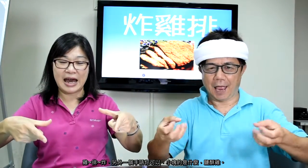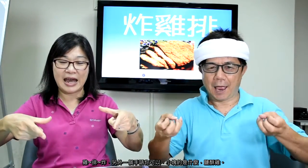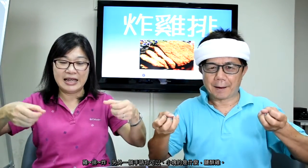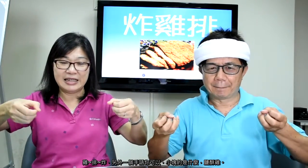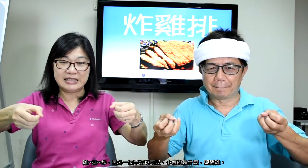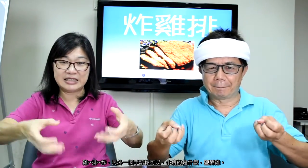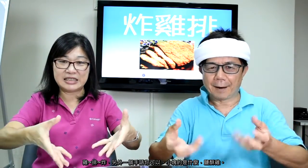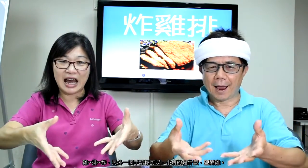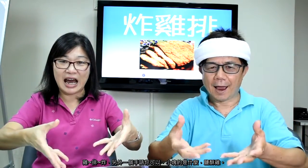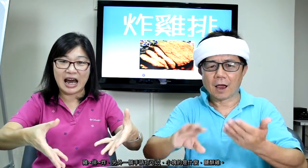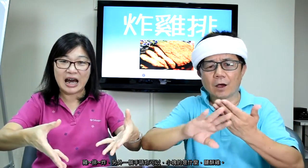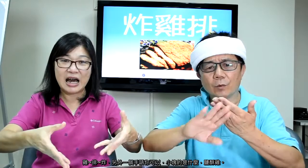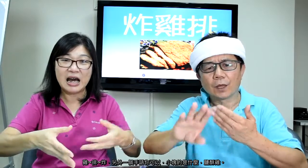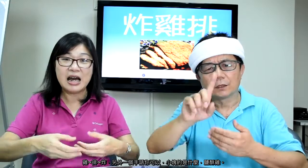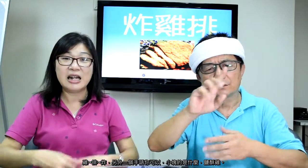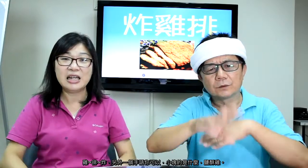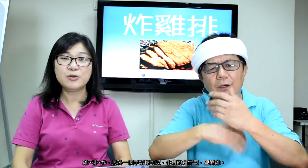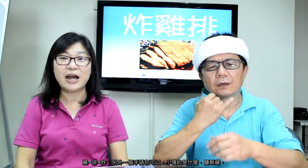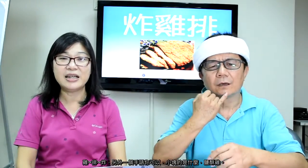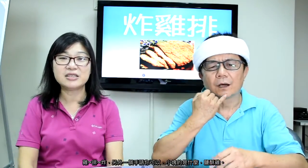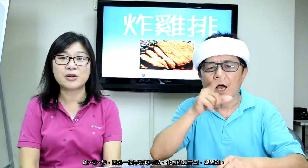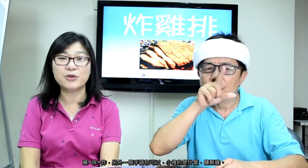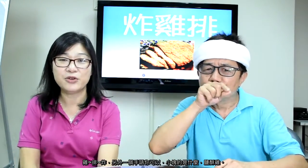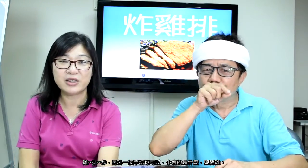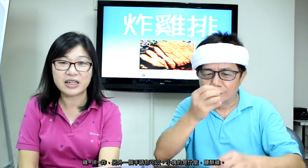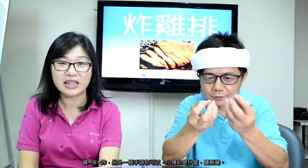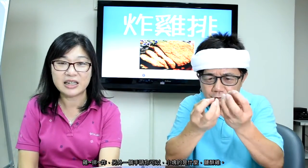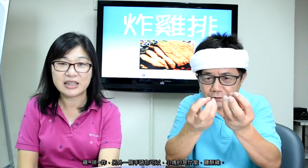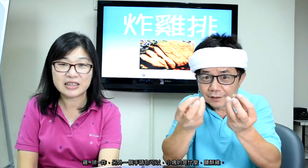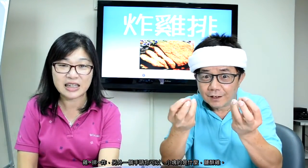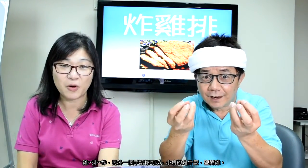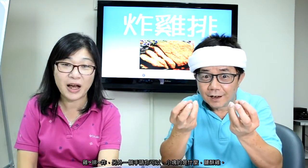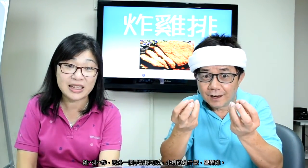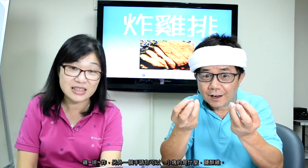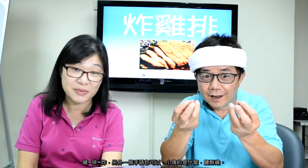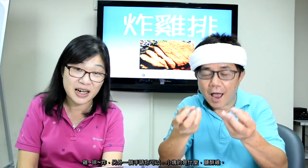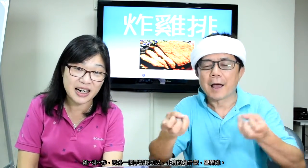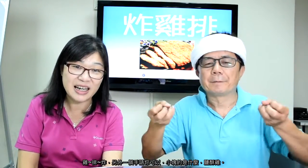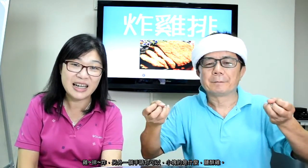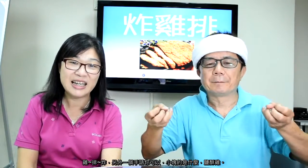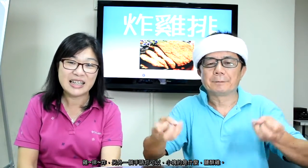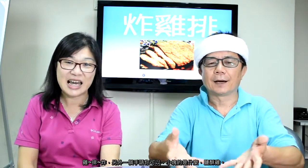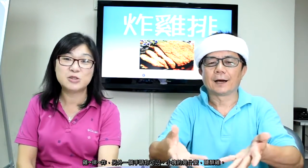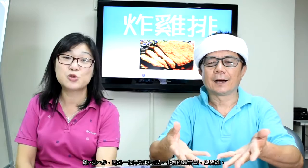排，炸。另外一个手语，你可以小块的是什么？盐酥